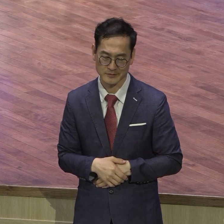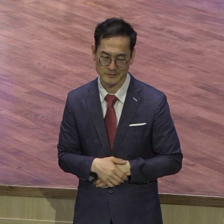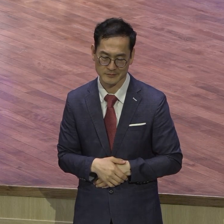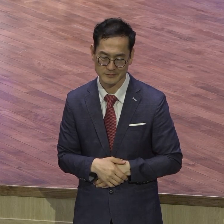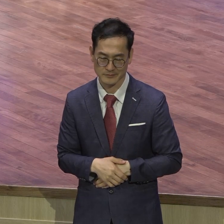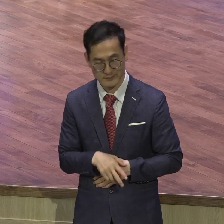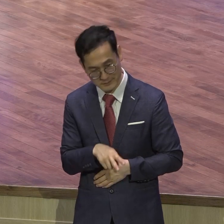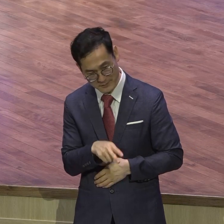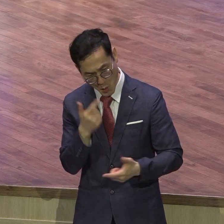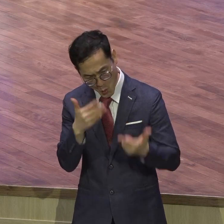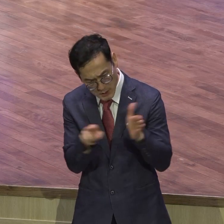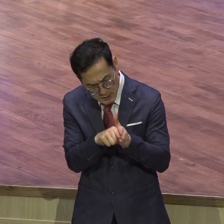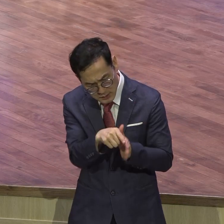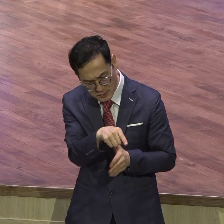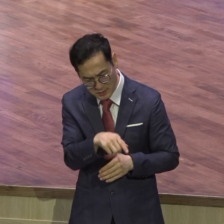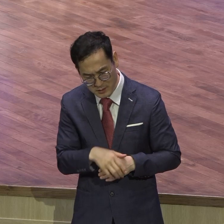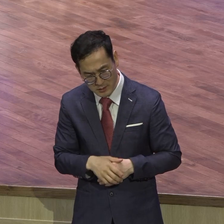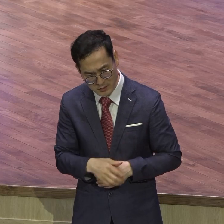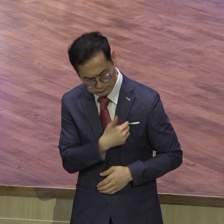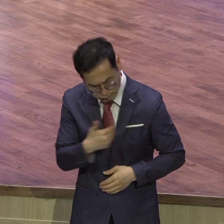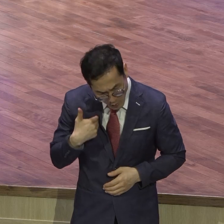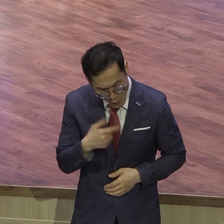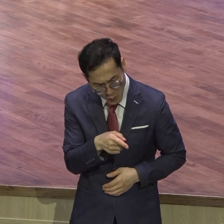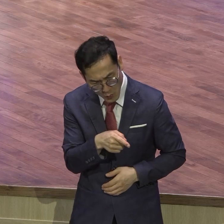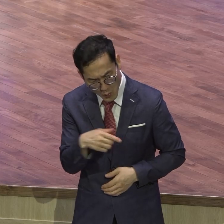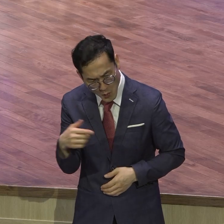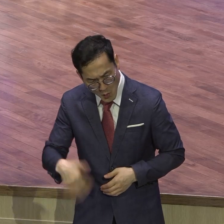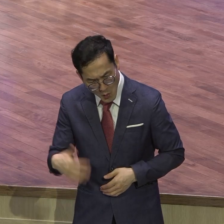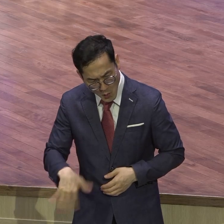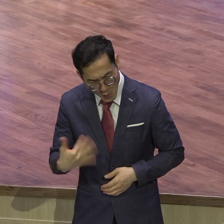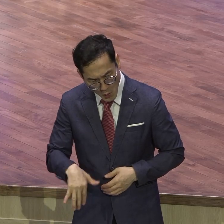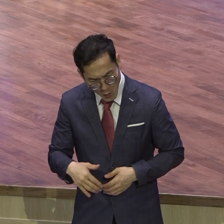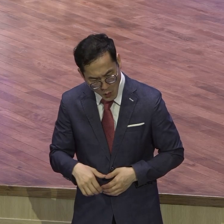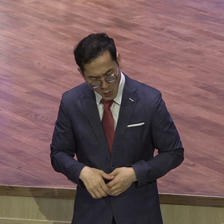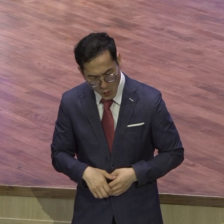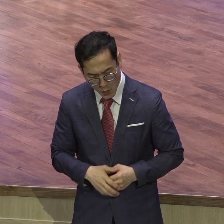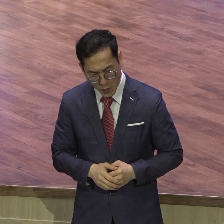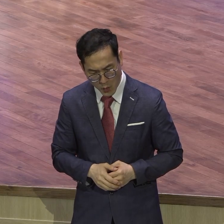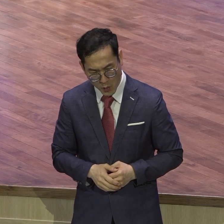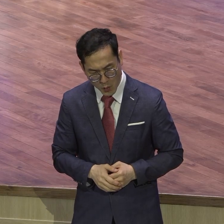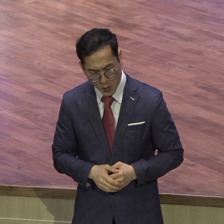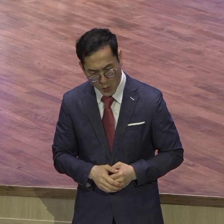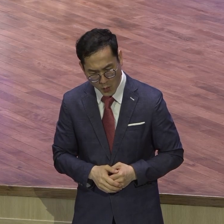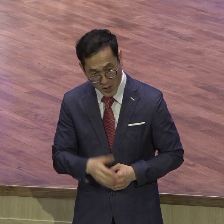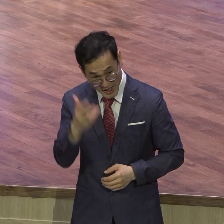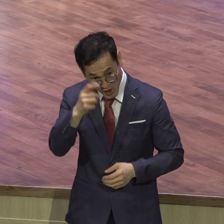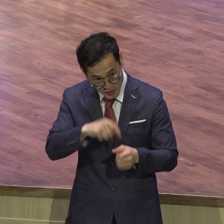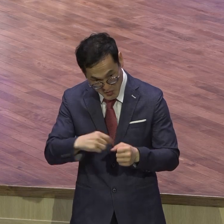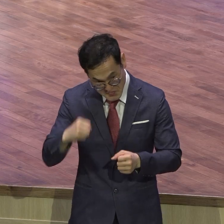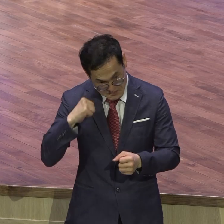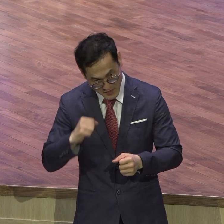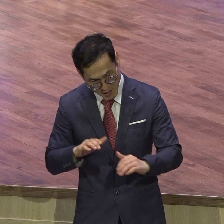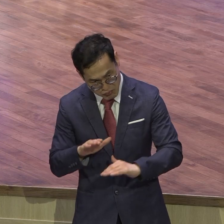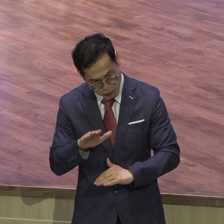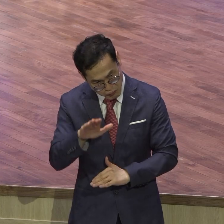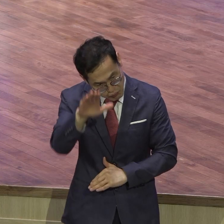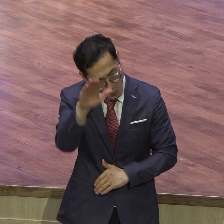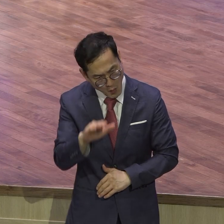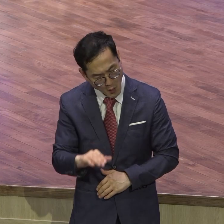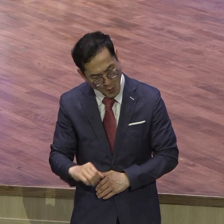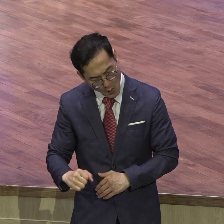사람은 왜 저렇게 확신이 있어 왜 저렇게 당당해 왜 저렇게 끊임없이 신앙 영적으로 자라가 계속